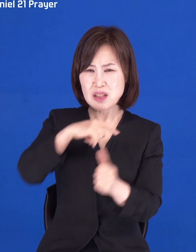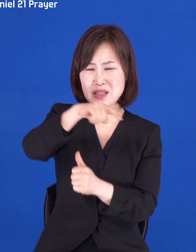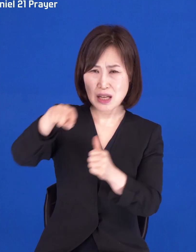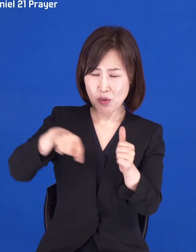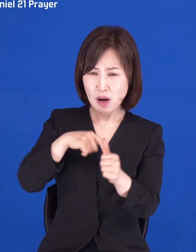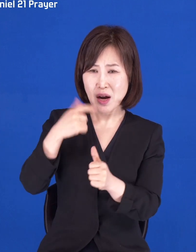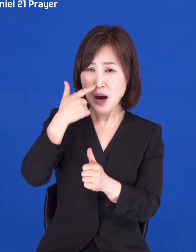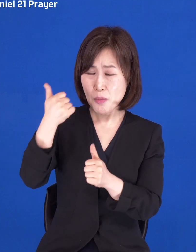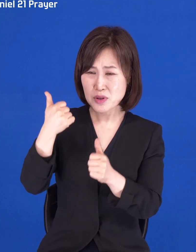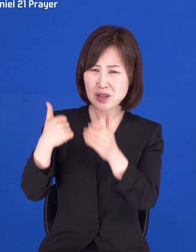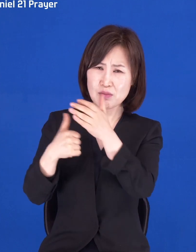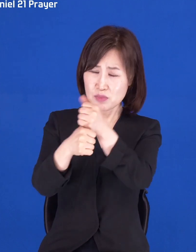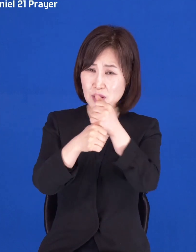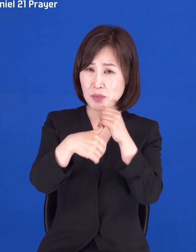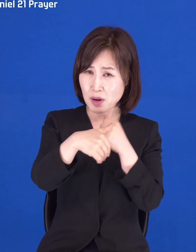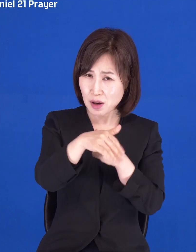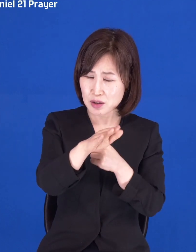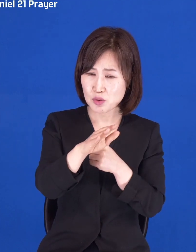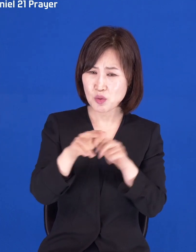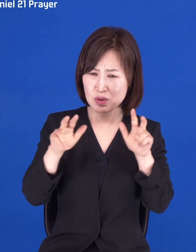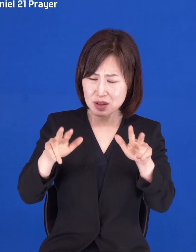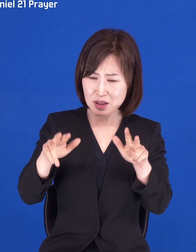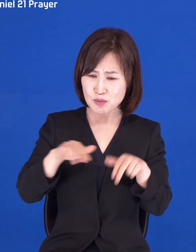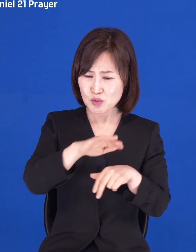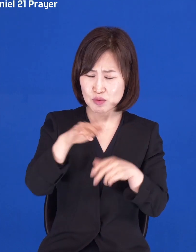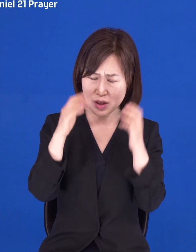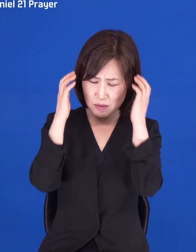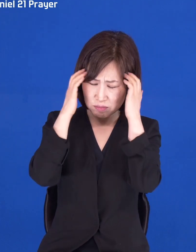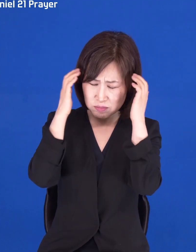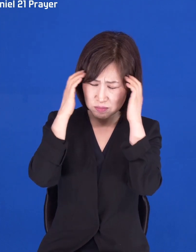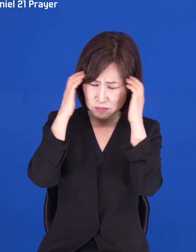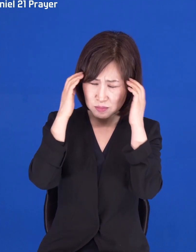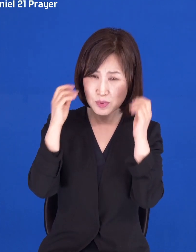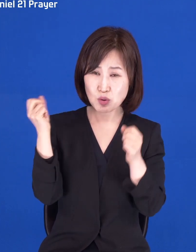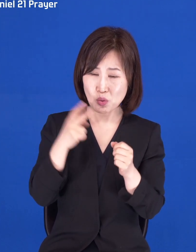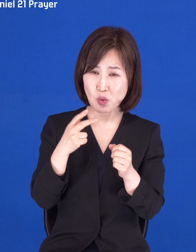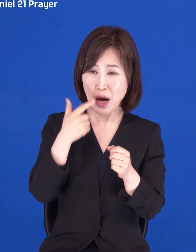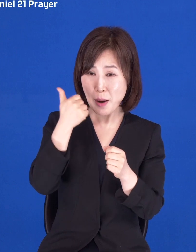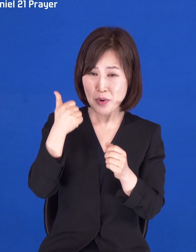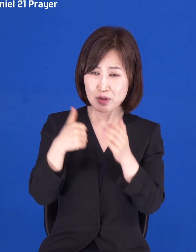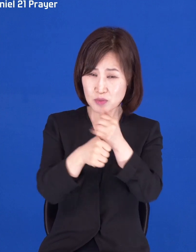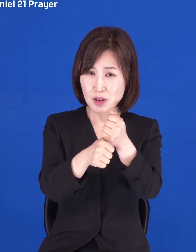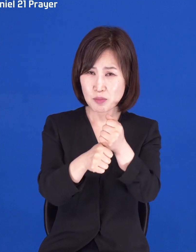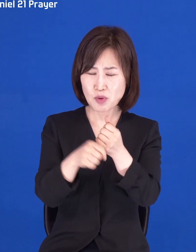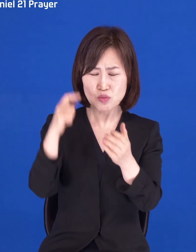거, 지금 구충격으로 할머니 돌아가신 거.